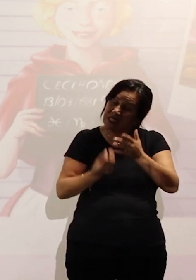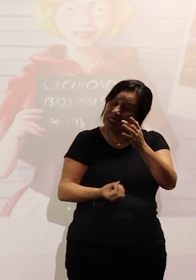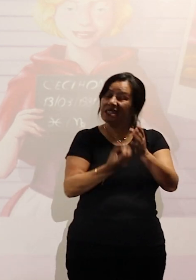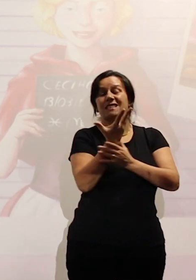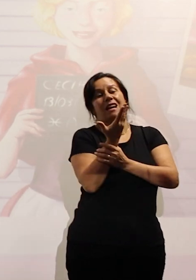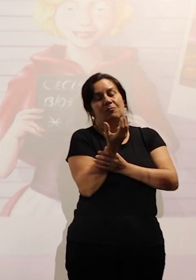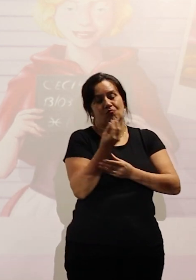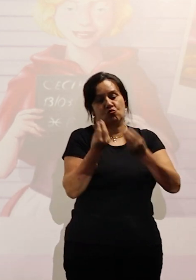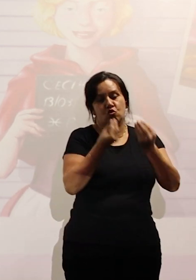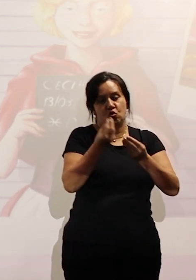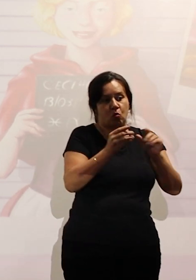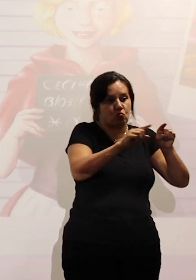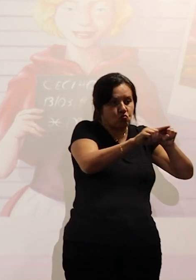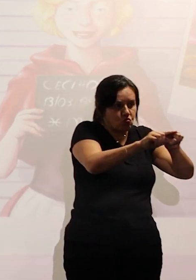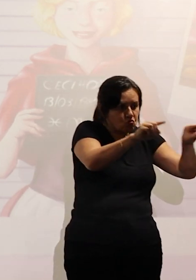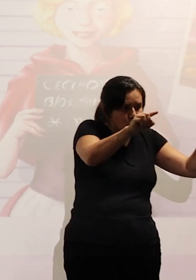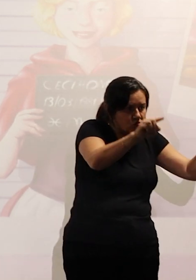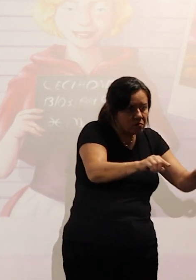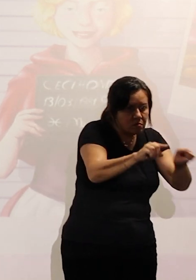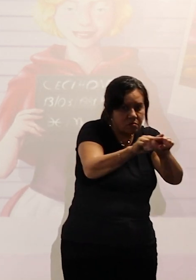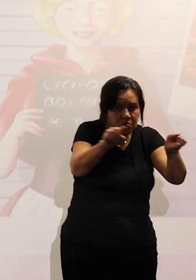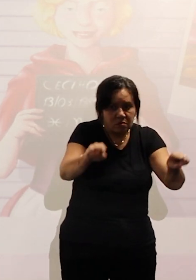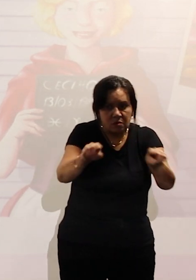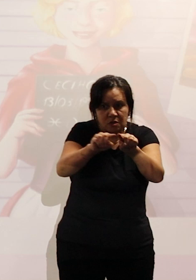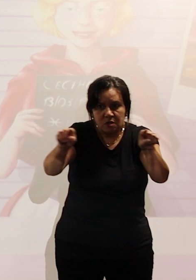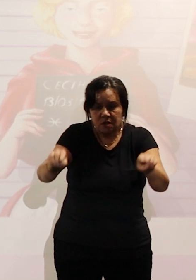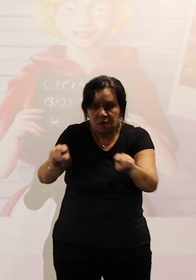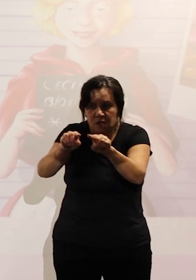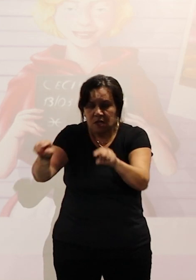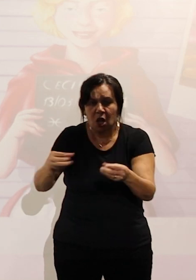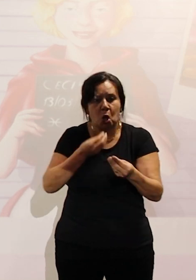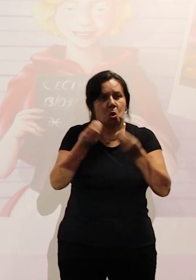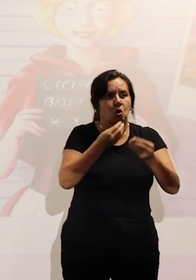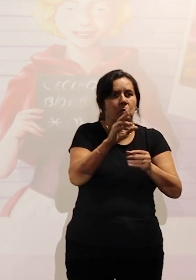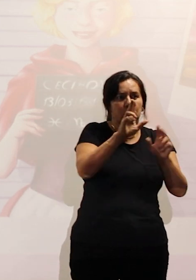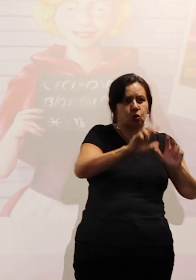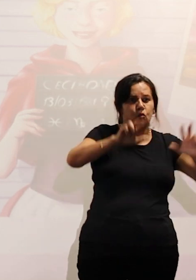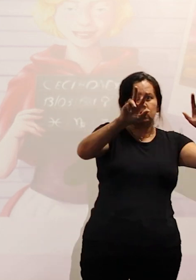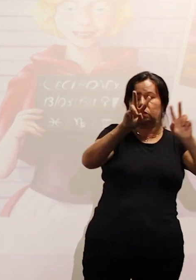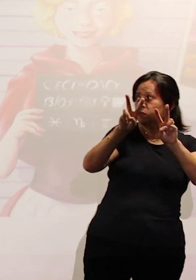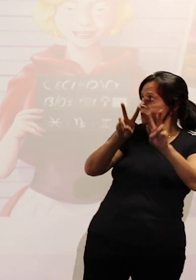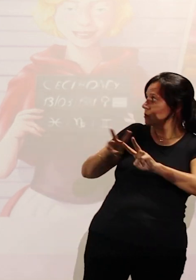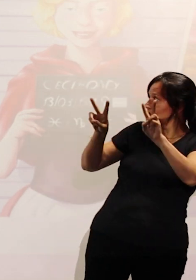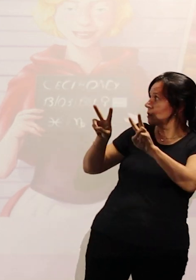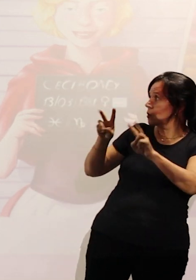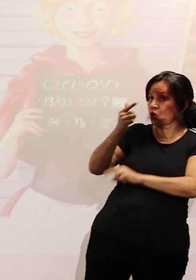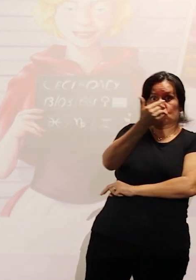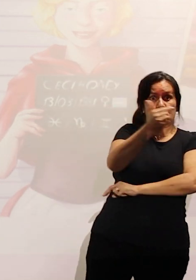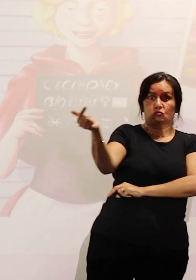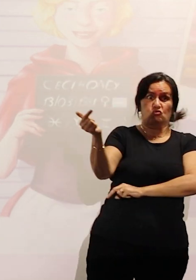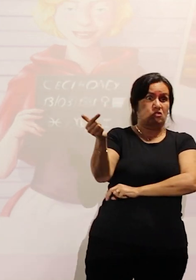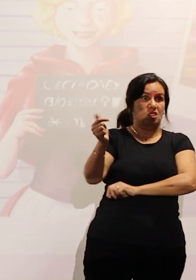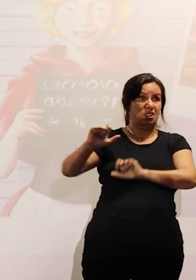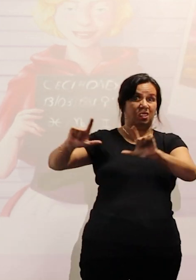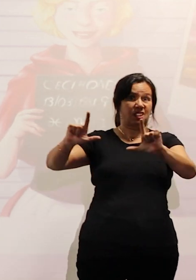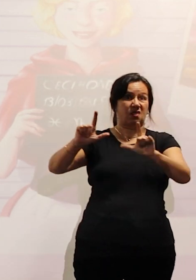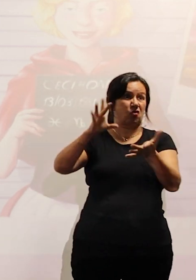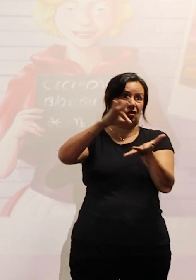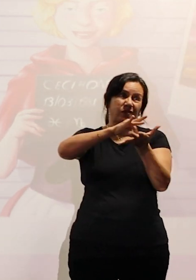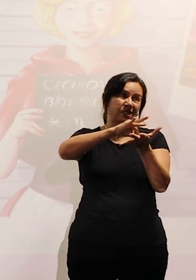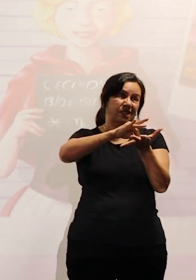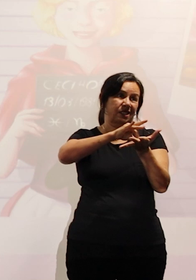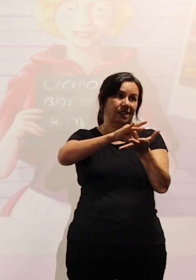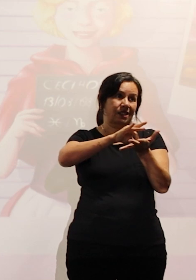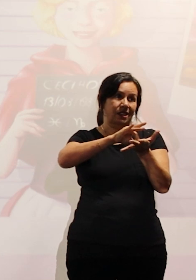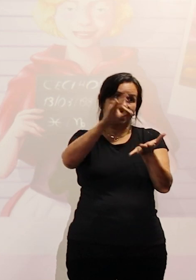nesses banquinhos e também dar essa vibe de neon. Então, tudo que vocês estão vendo de neon ali não tinha na foto original.